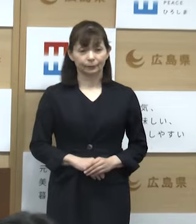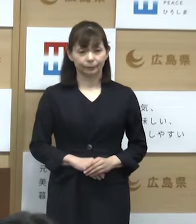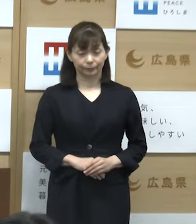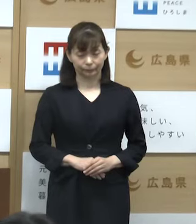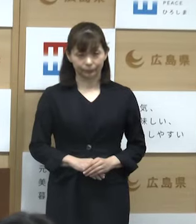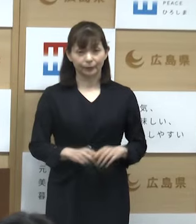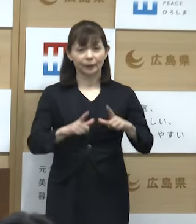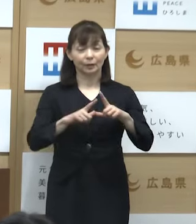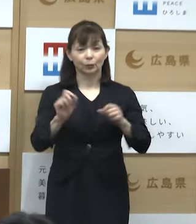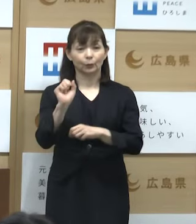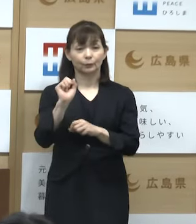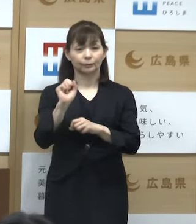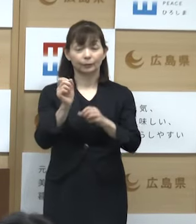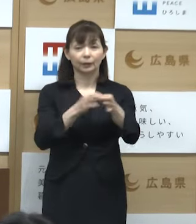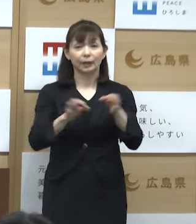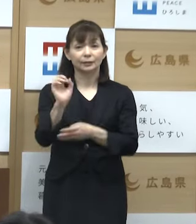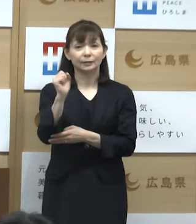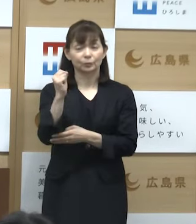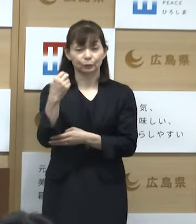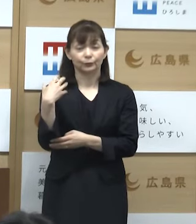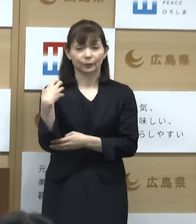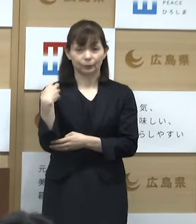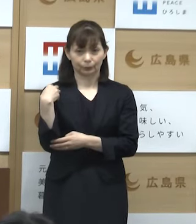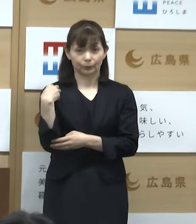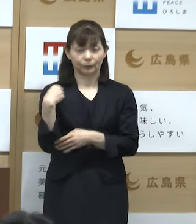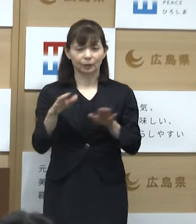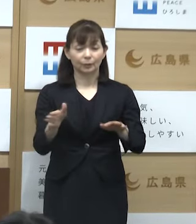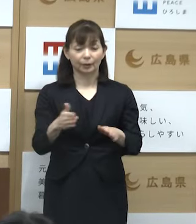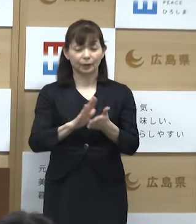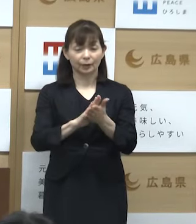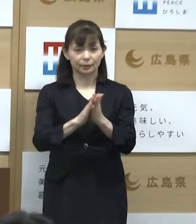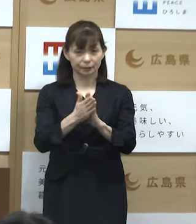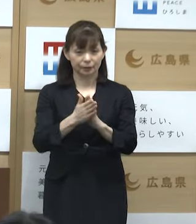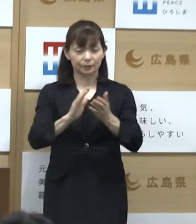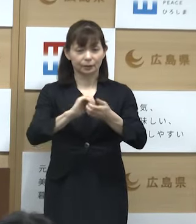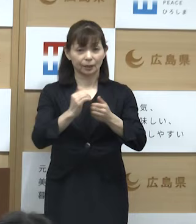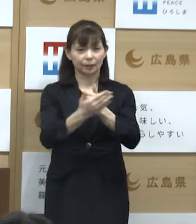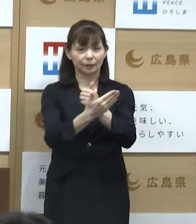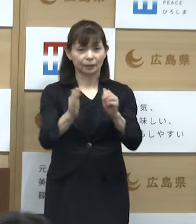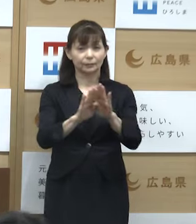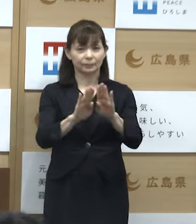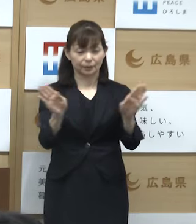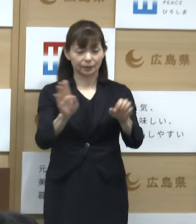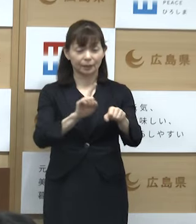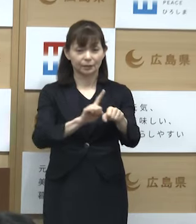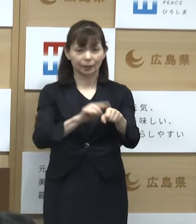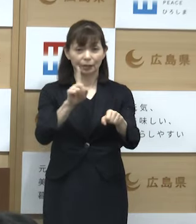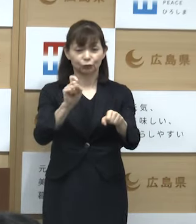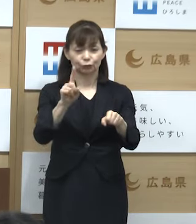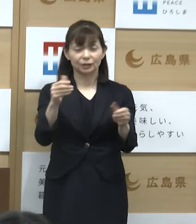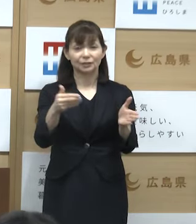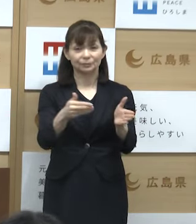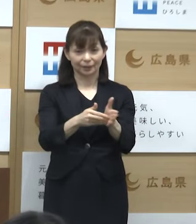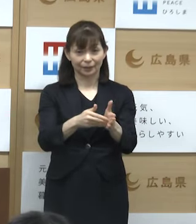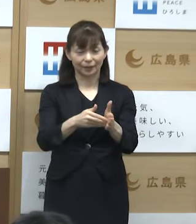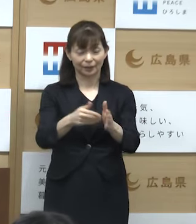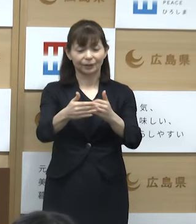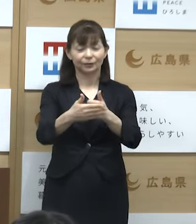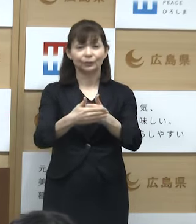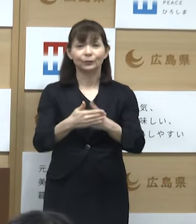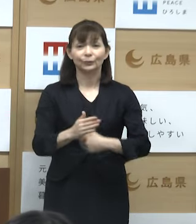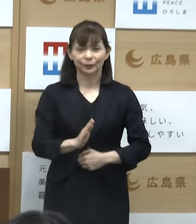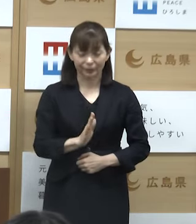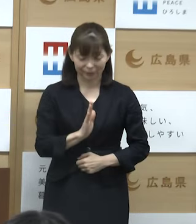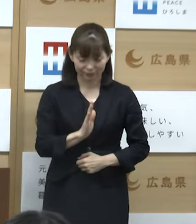社の日本経済新聞です。これから知事定例会見を始めます。終了時刻は11時を予定しています。ご協力をお願いします